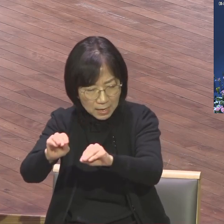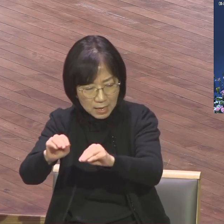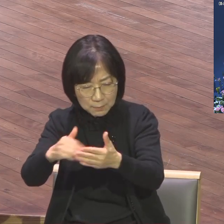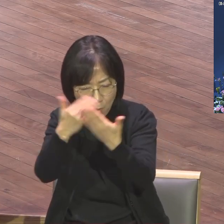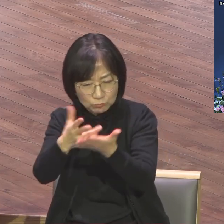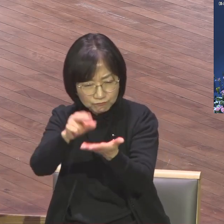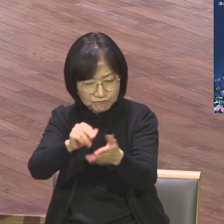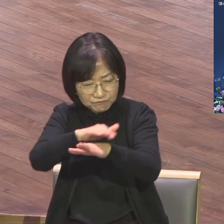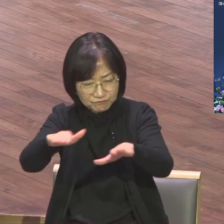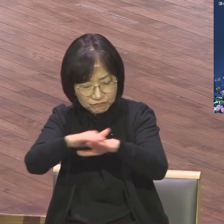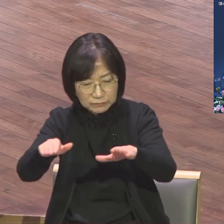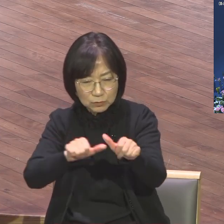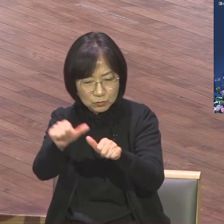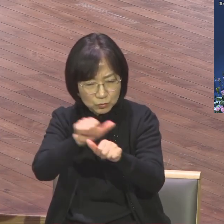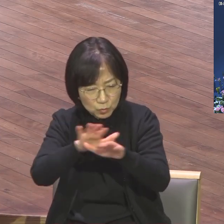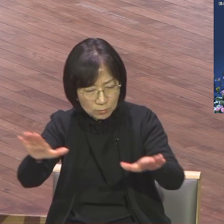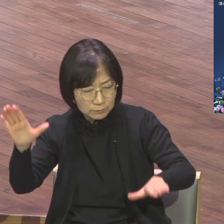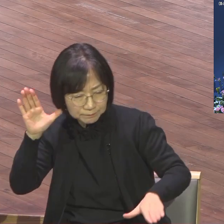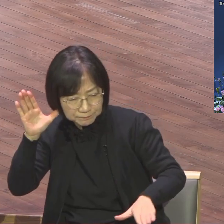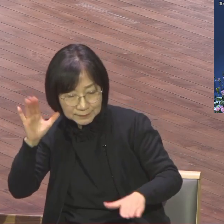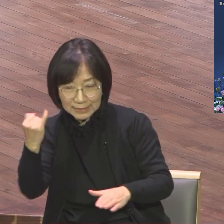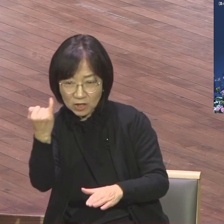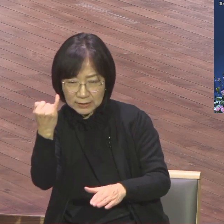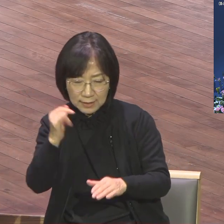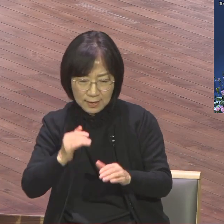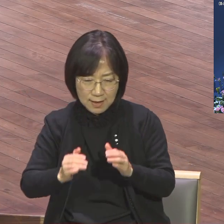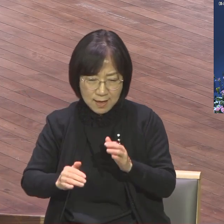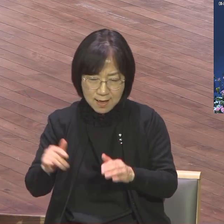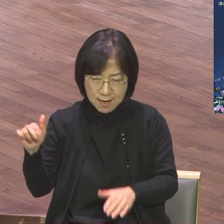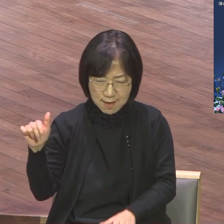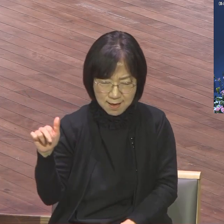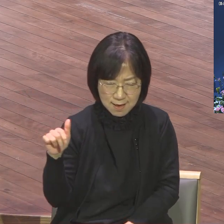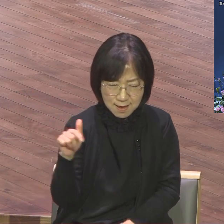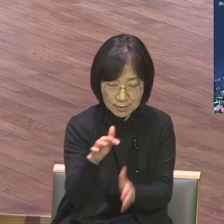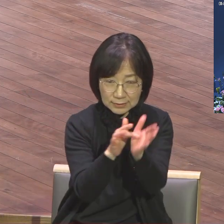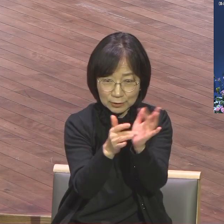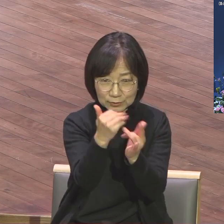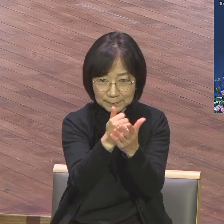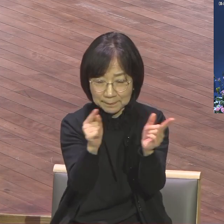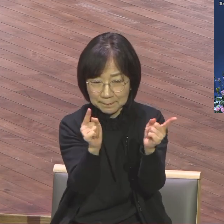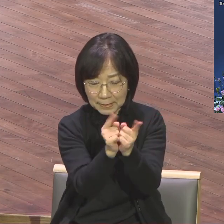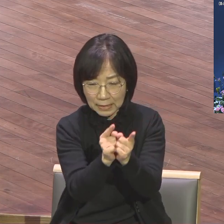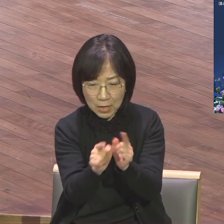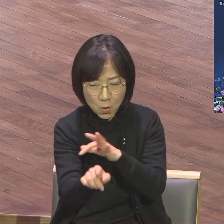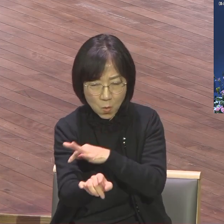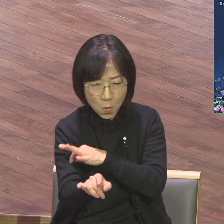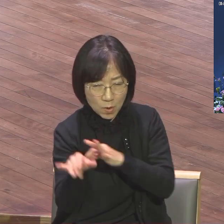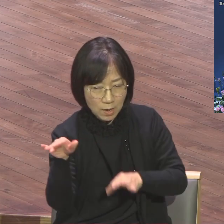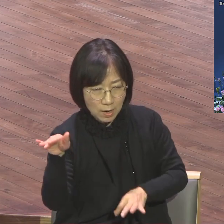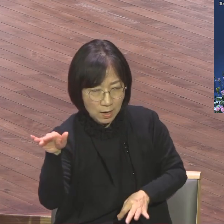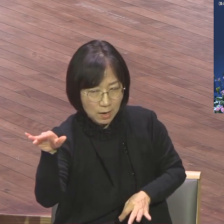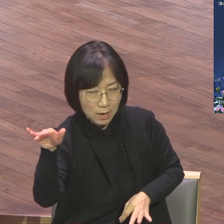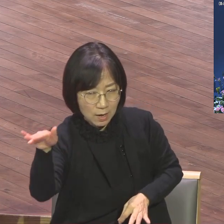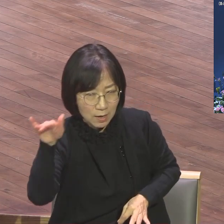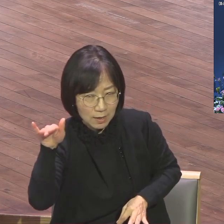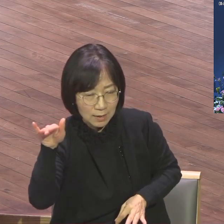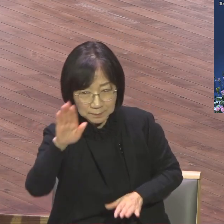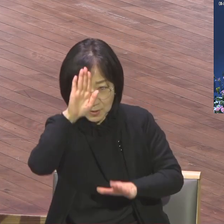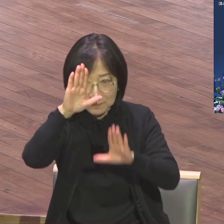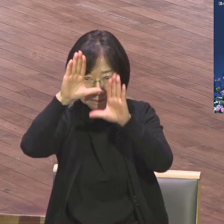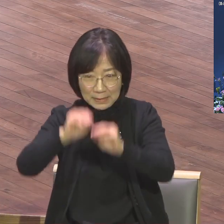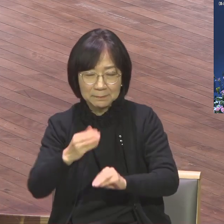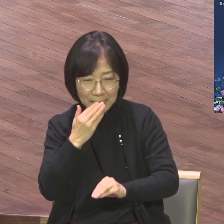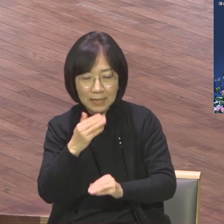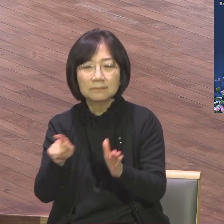문제 해결자다. 이 소문 들은 거예요. 이 소문 듣고 온 거예요. 이 정도 예수님 같으면 내가 저 옷자락만 만져도 치유될